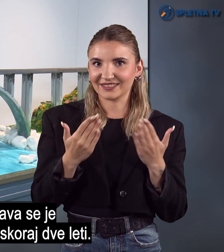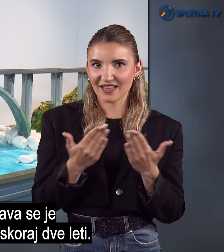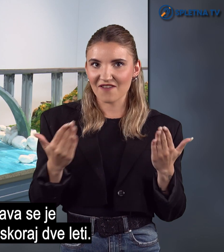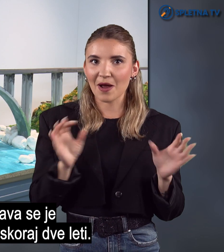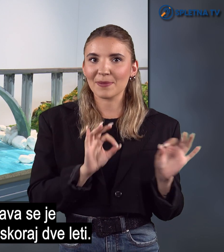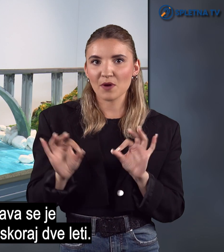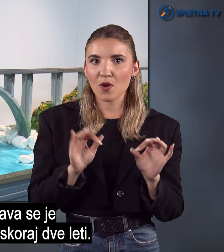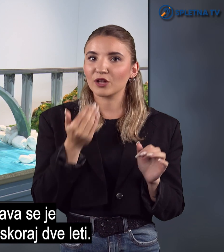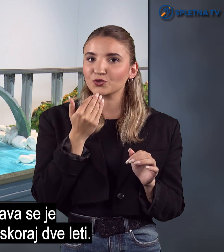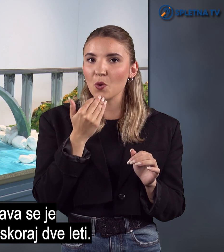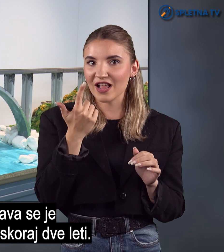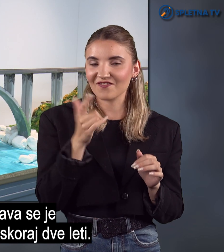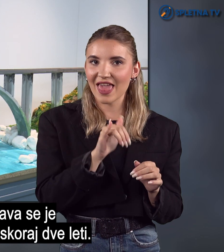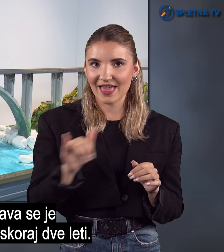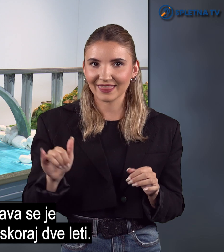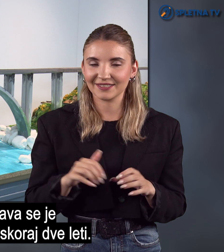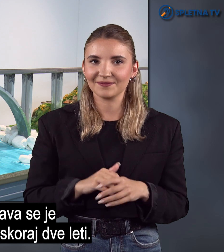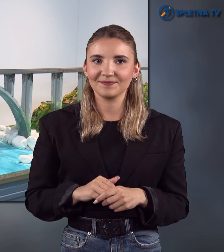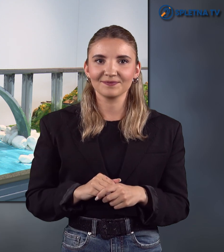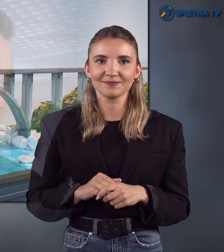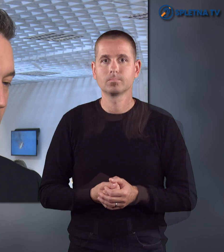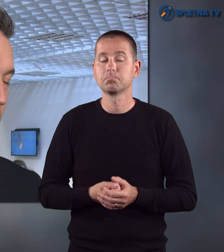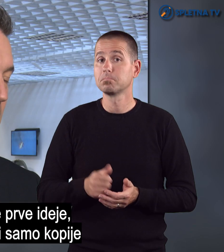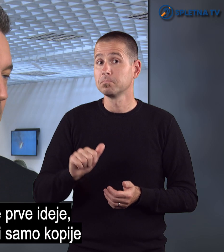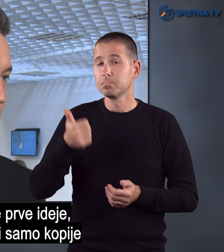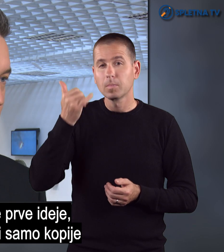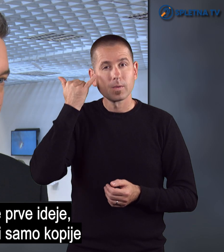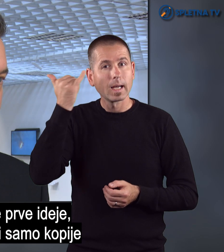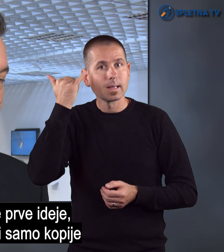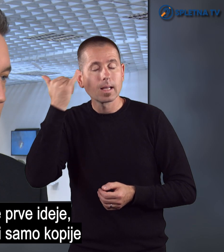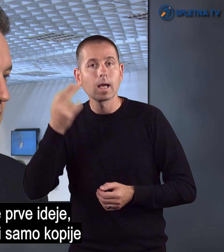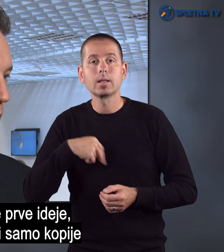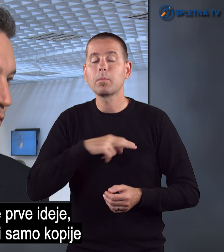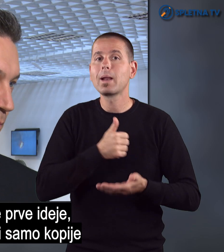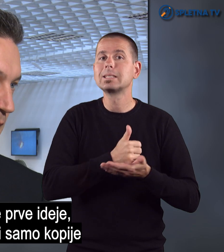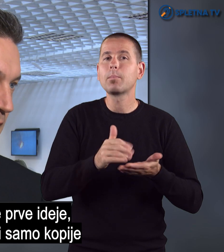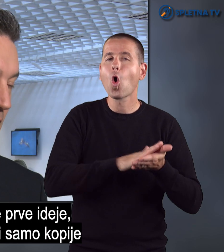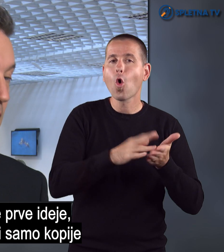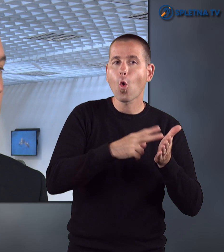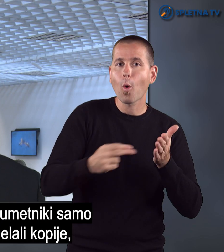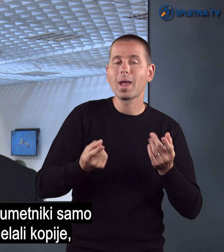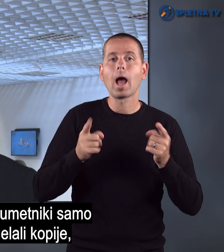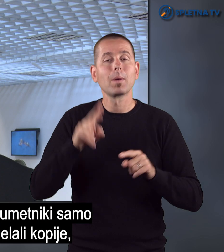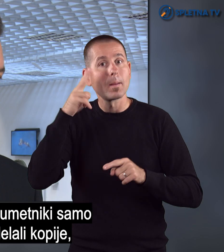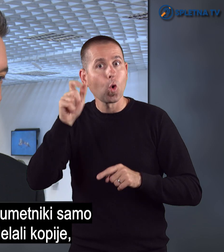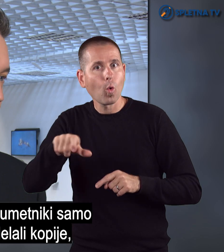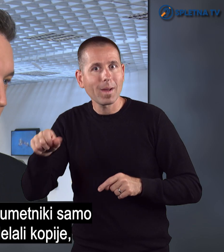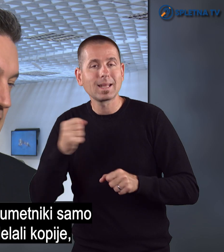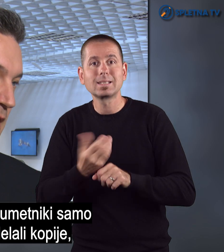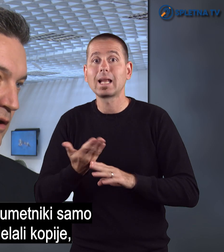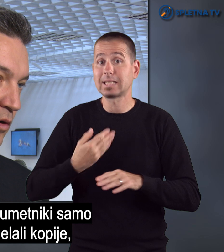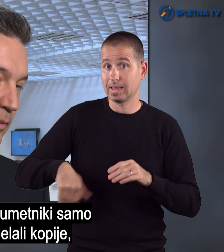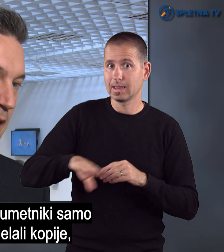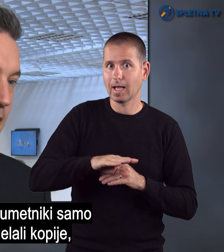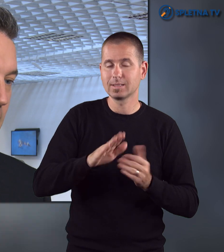Razstava se je pripravljala skoraj 2 leti. Od neke prve ideje, da bi imeli samo kopije ali pa da bi umetniki za